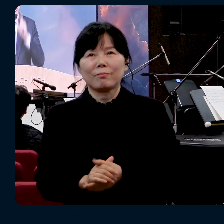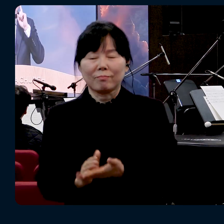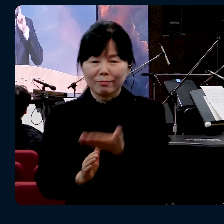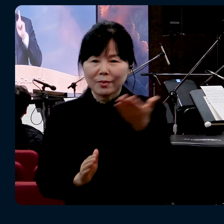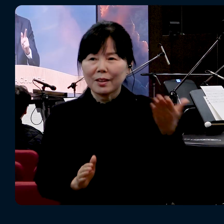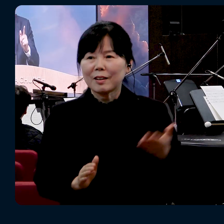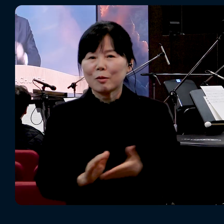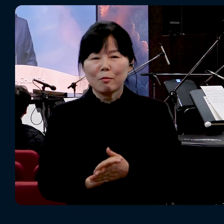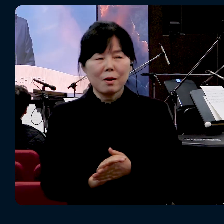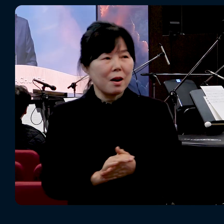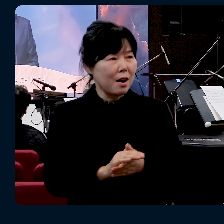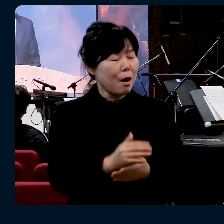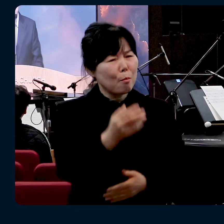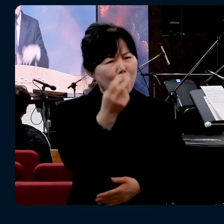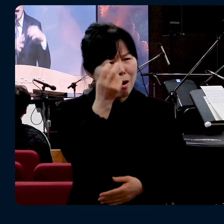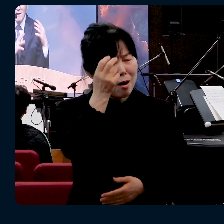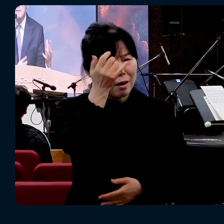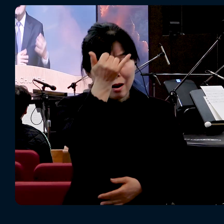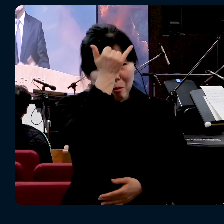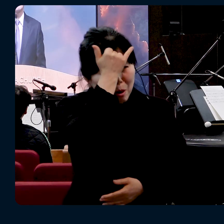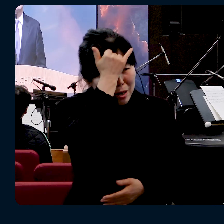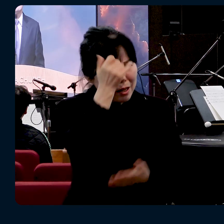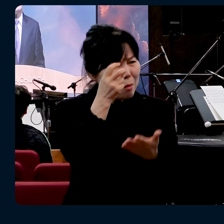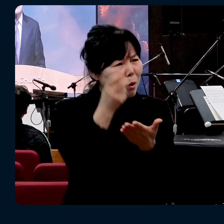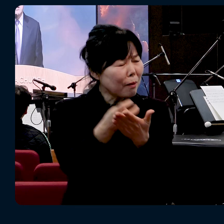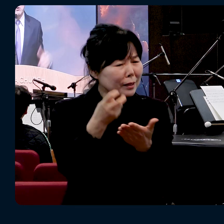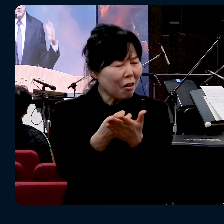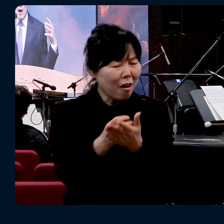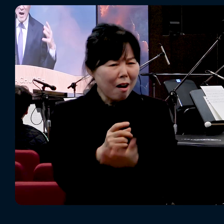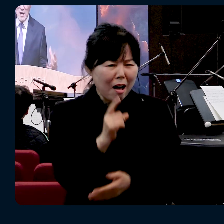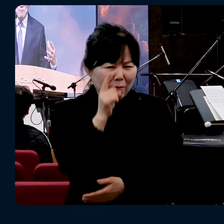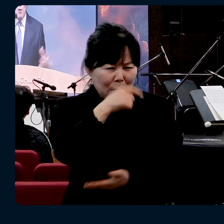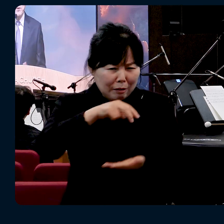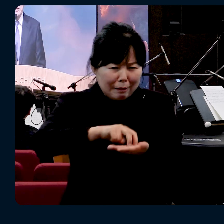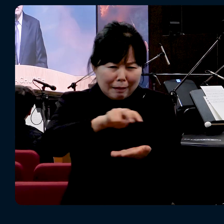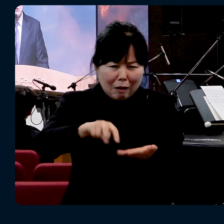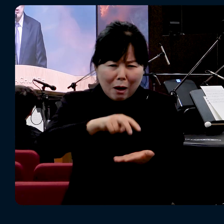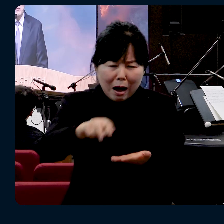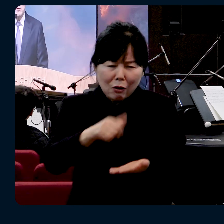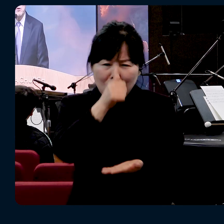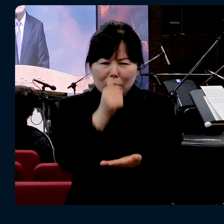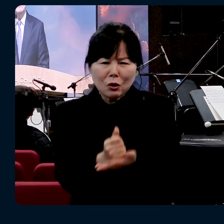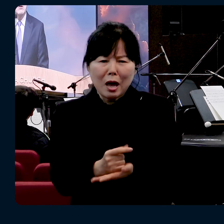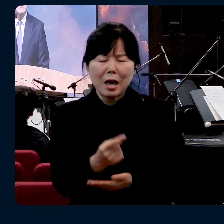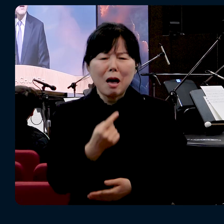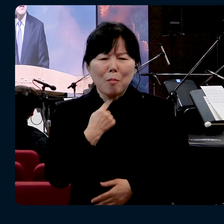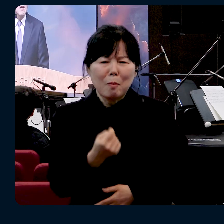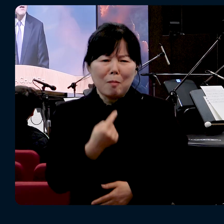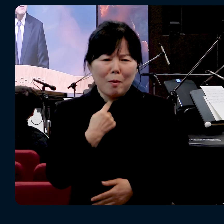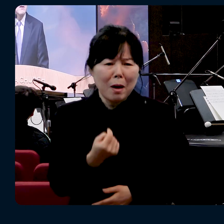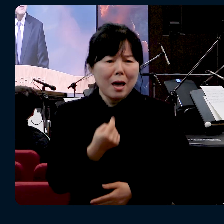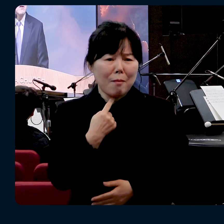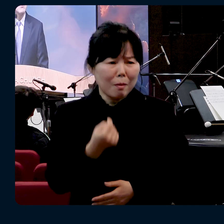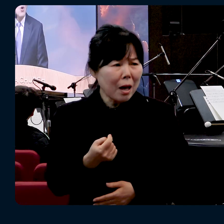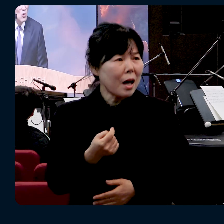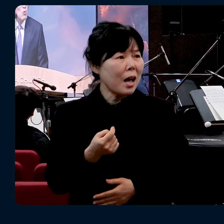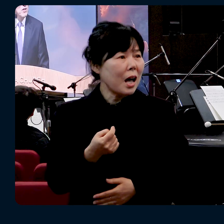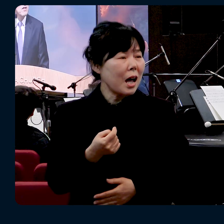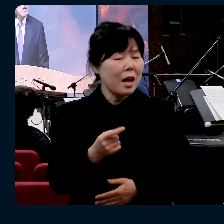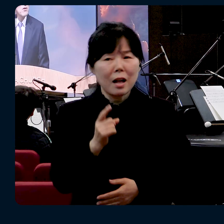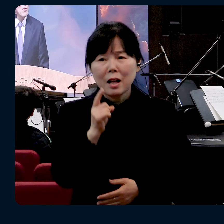여러분, 윤리도덕적으로 타락하고 방탕하게 살고 그리고 악한 범죄를 저지르면서 그렇게